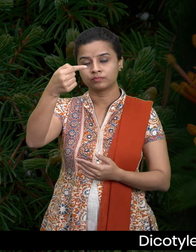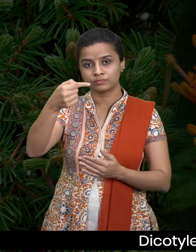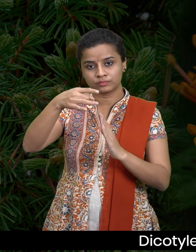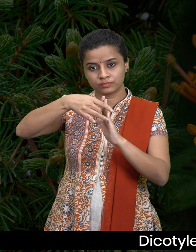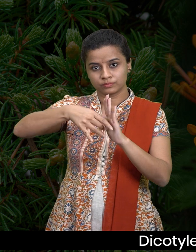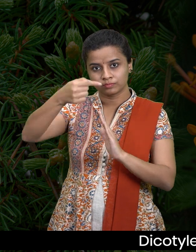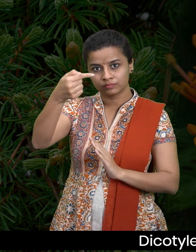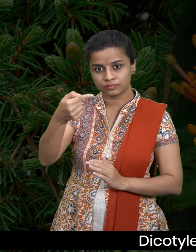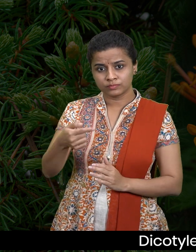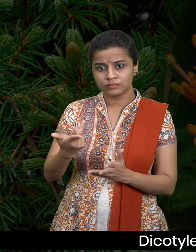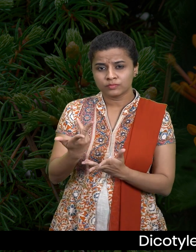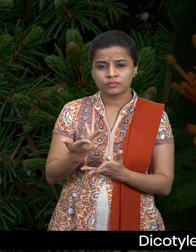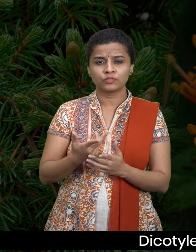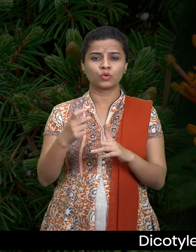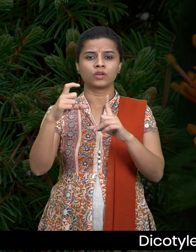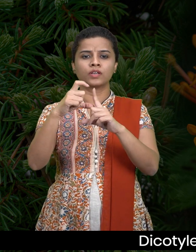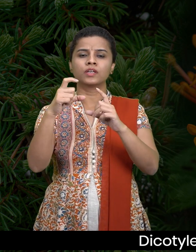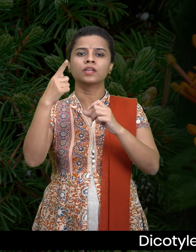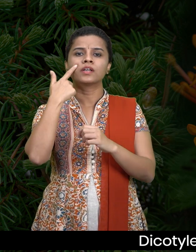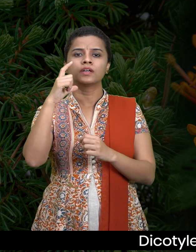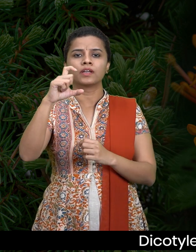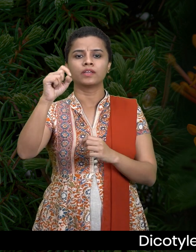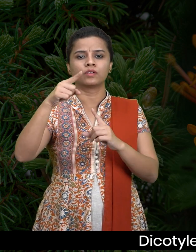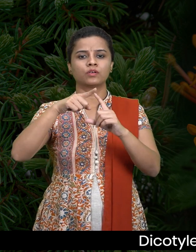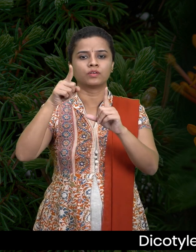डायकोटिलेडॉन्सची वैशिष्ट्यपूर्ण वैशिष्ट्ये: